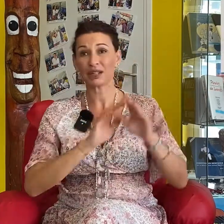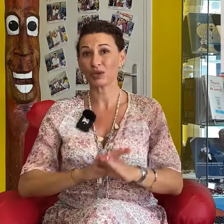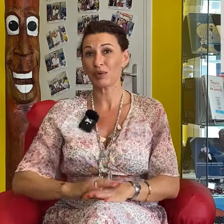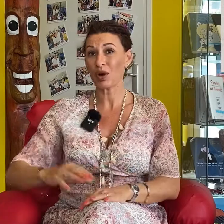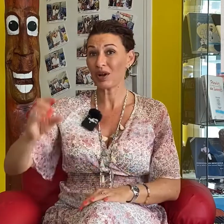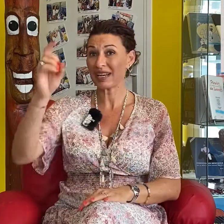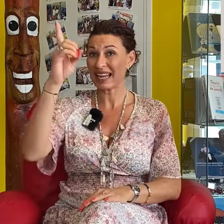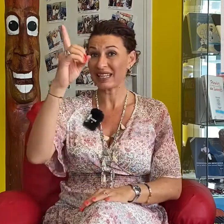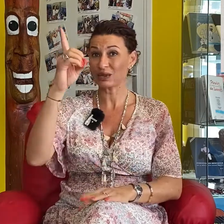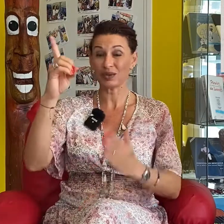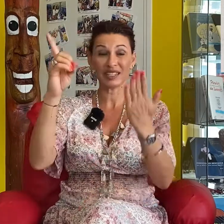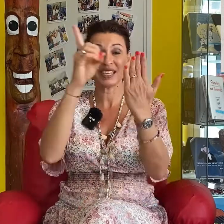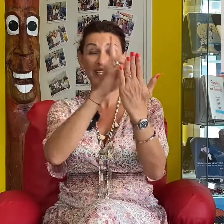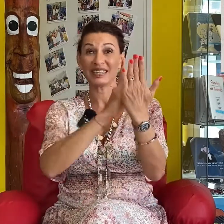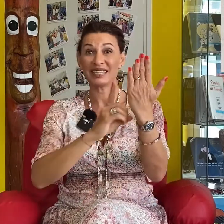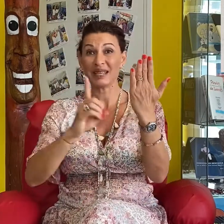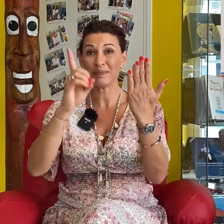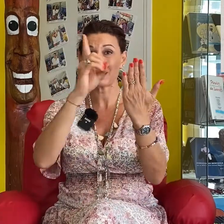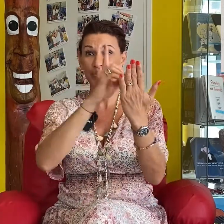Département, la lettre D, département.